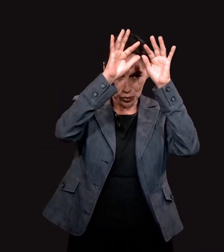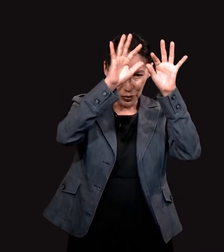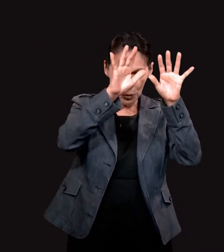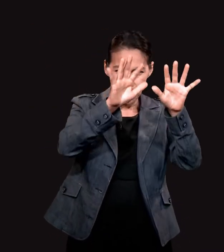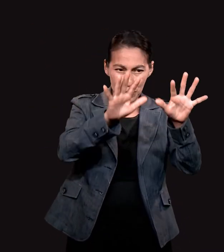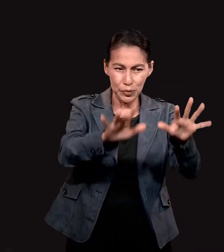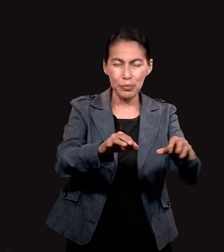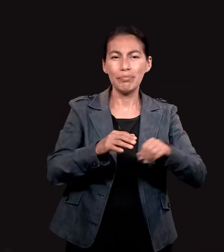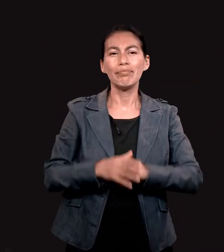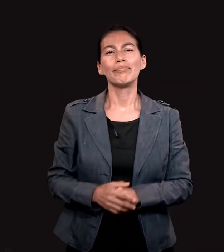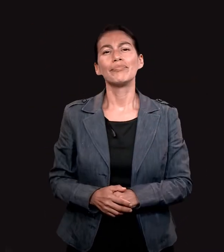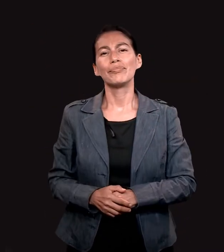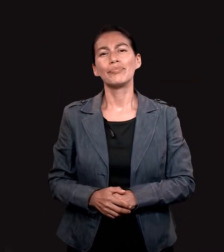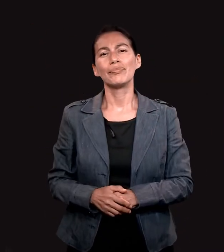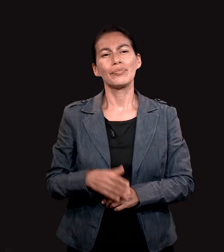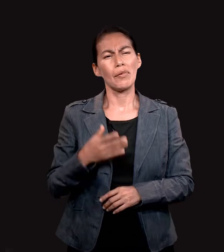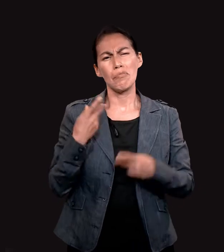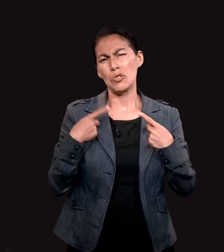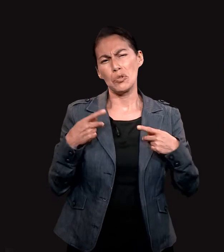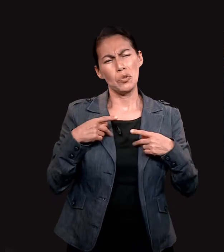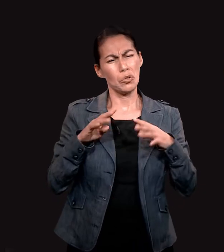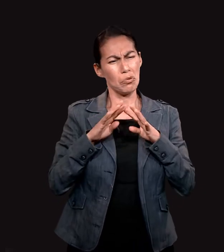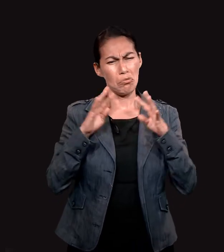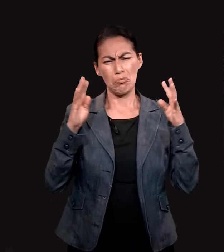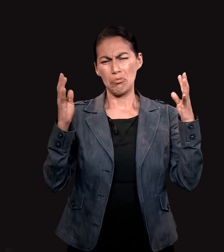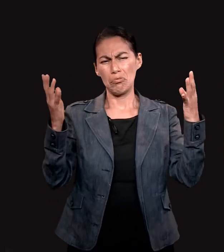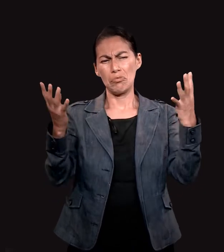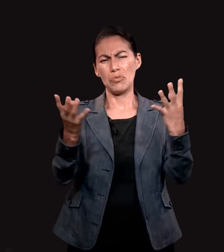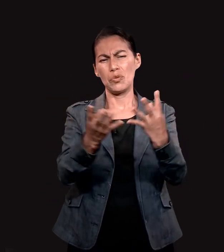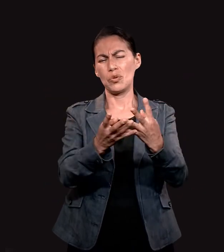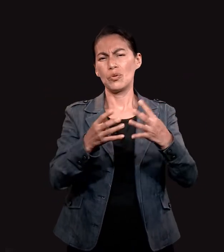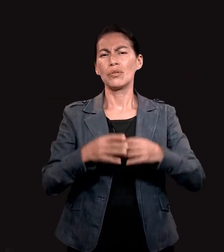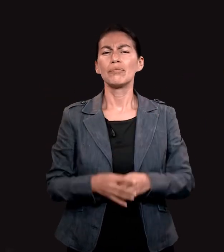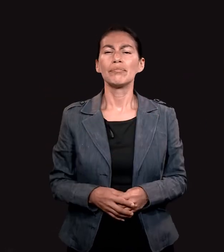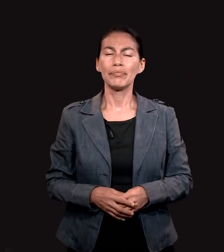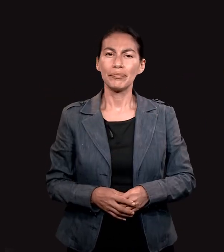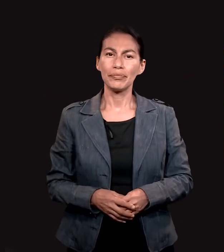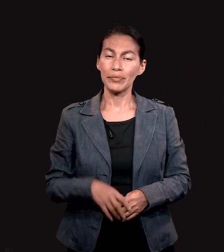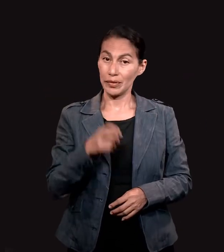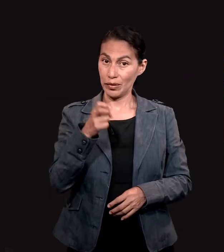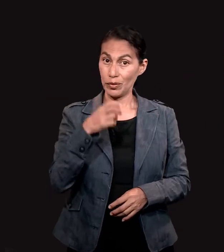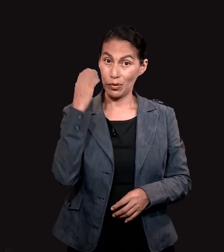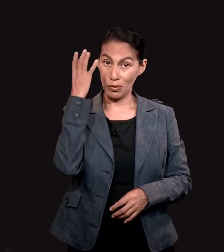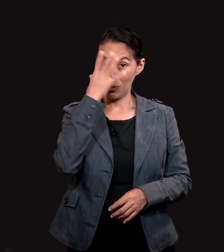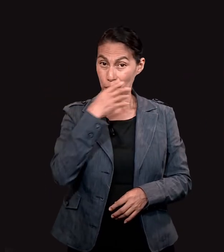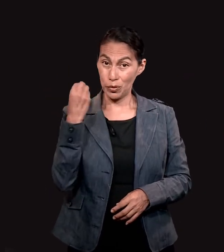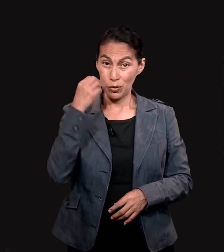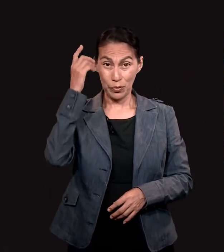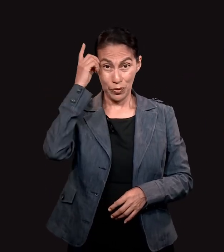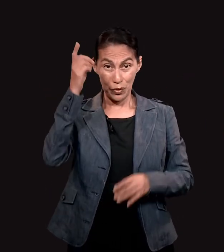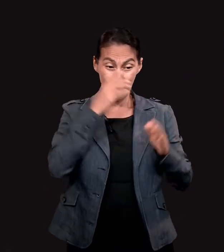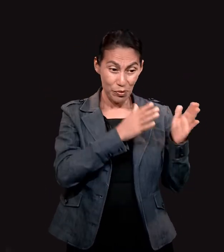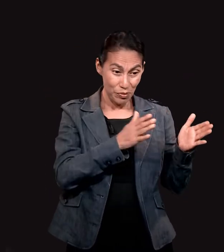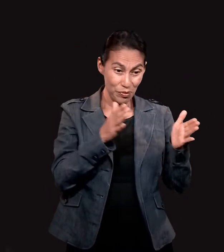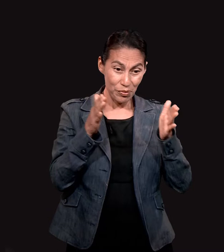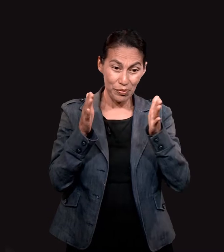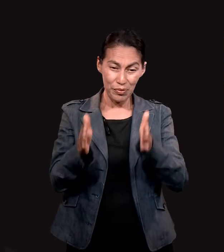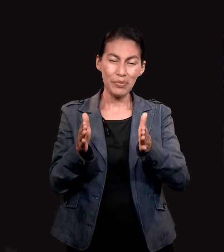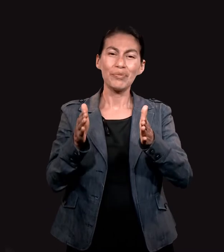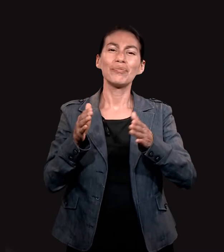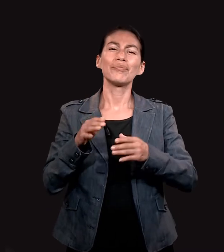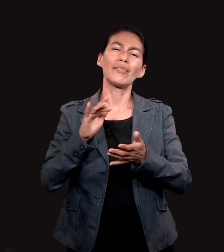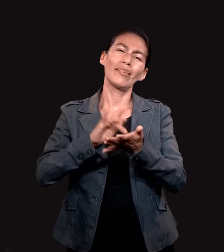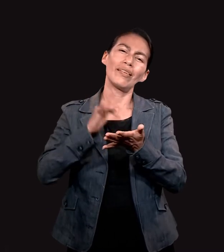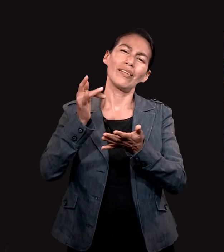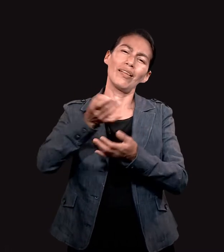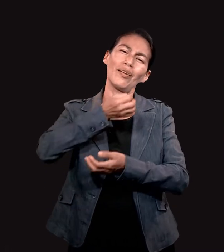derramando bendición a todos los que nos rodean y contactan con nosotros. Amén. Eso es el plan de Dios